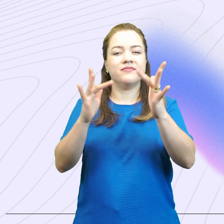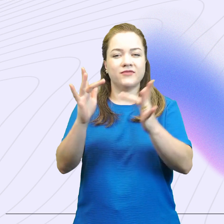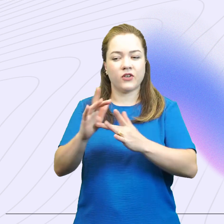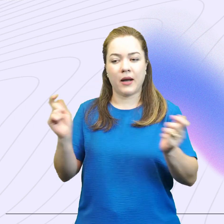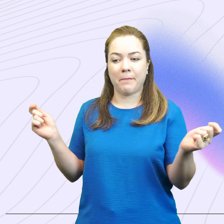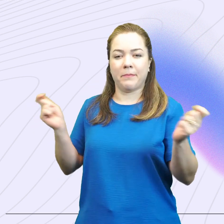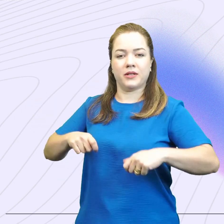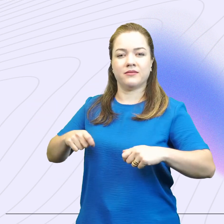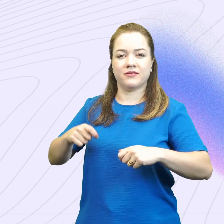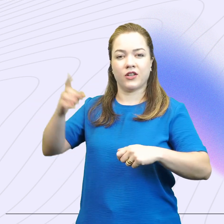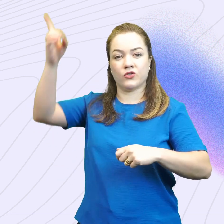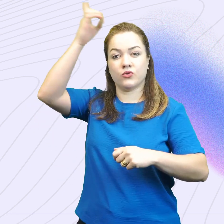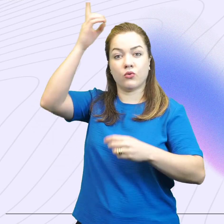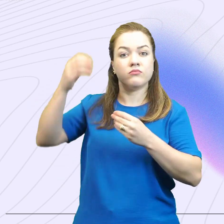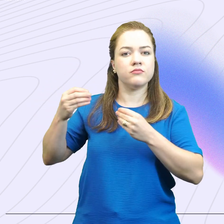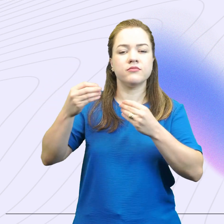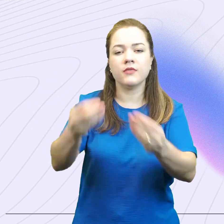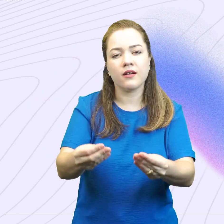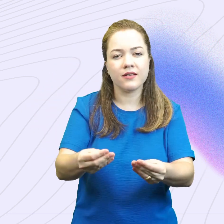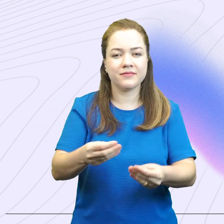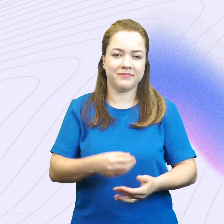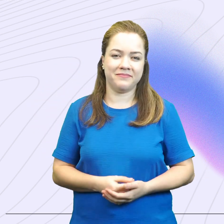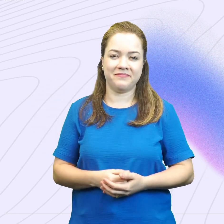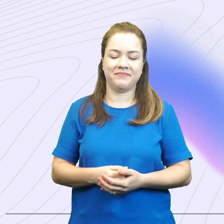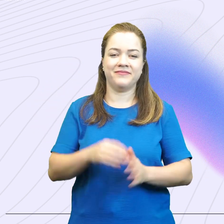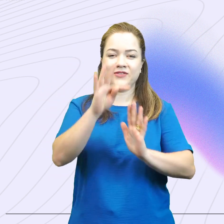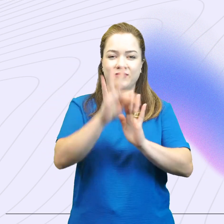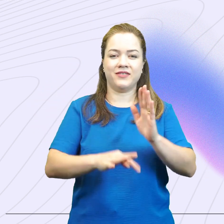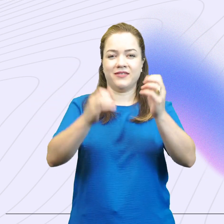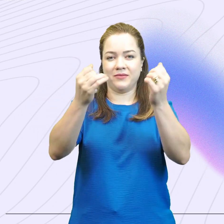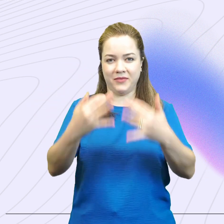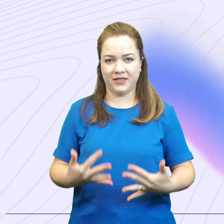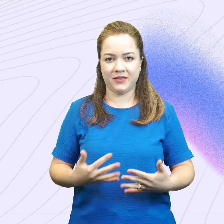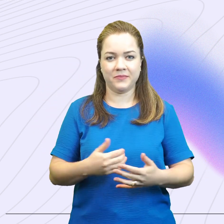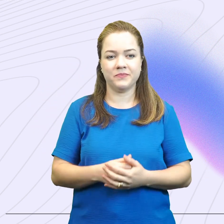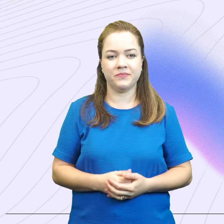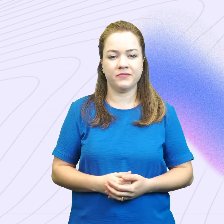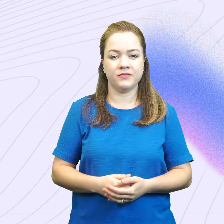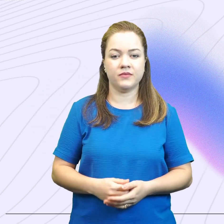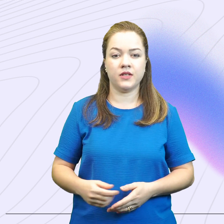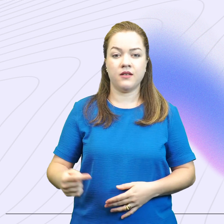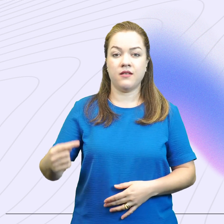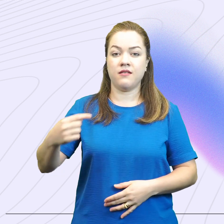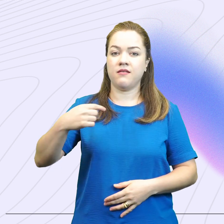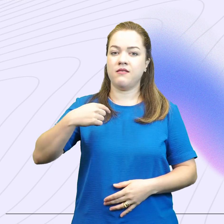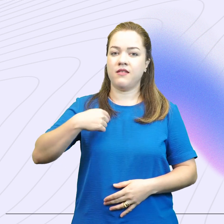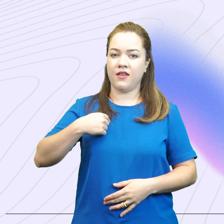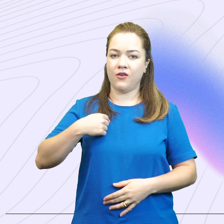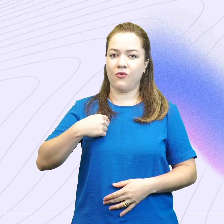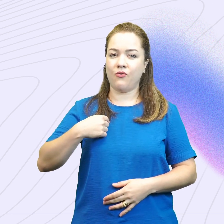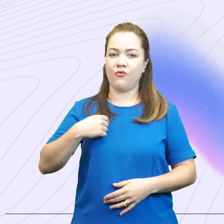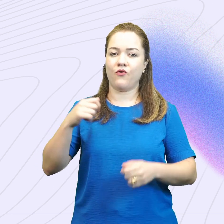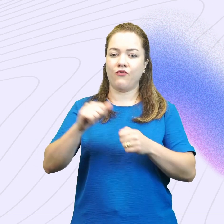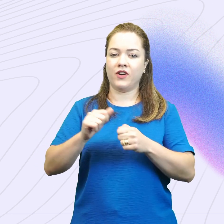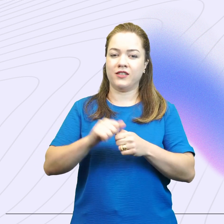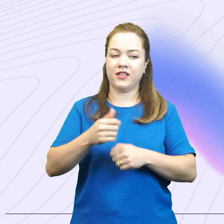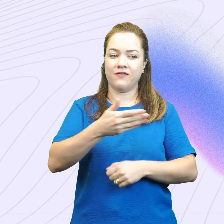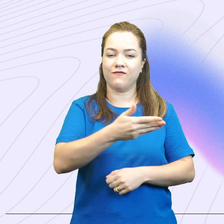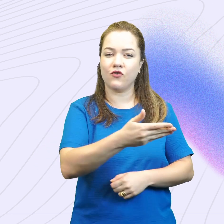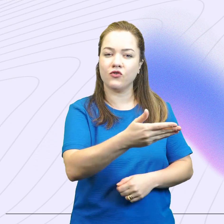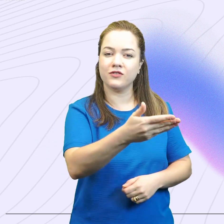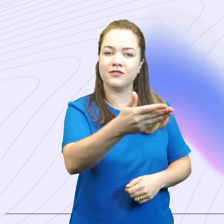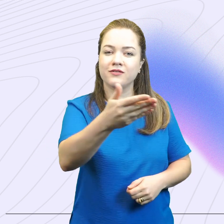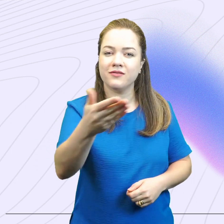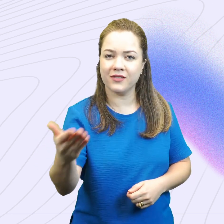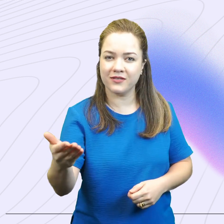Ele. O texto fala assim, no qual nós lemos no início, e eu os farei. Pode ser